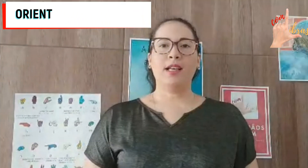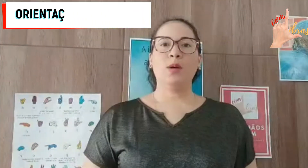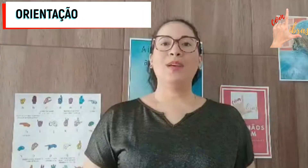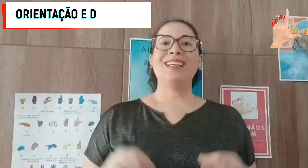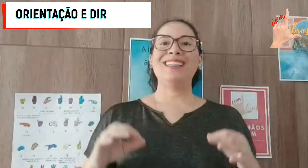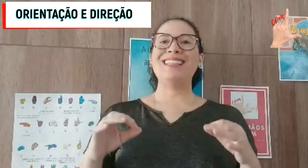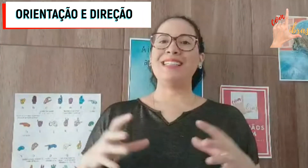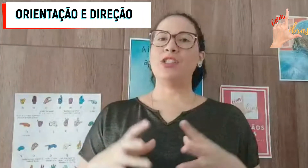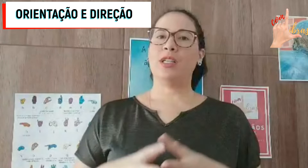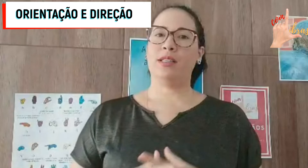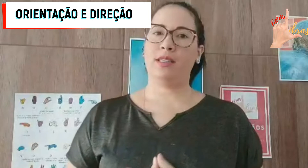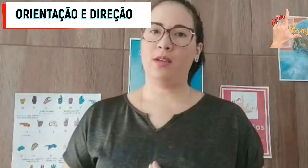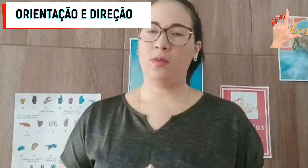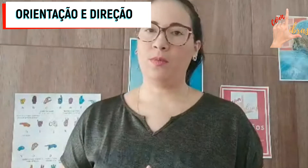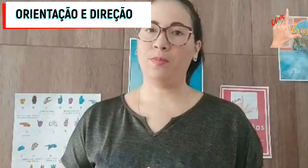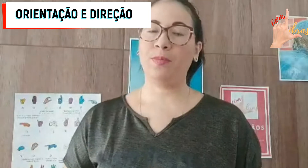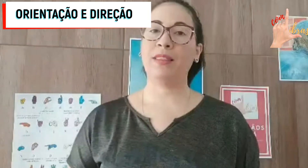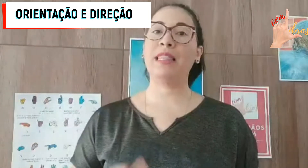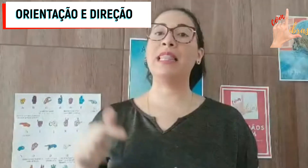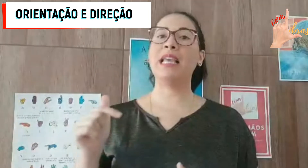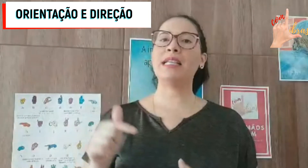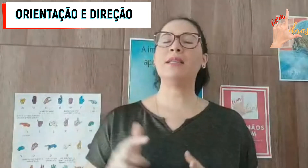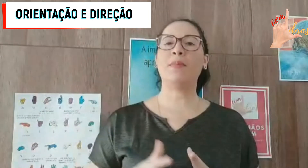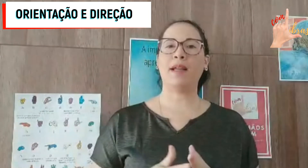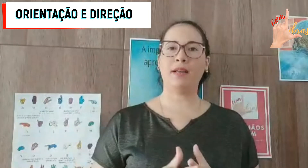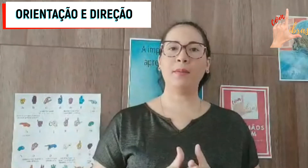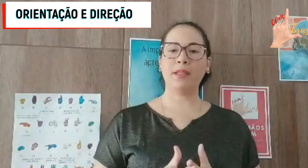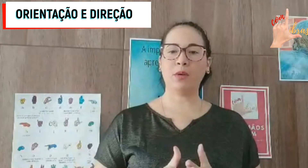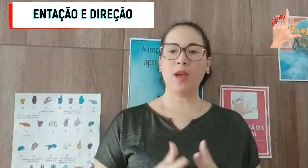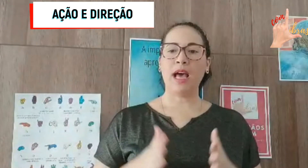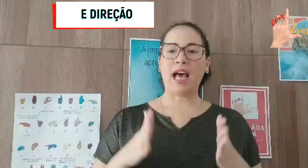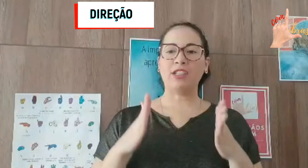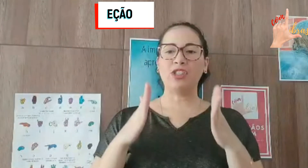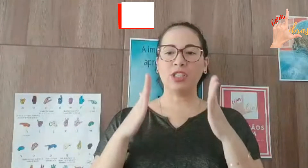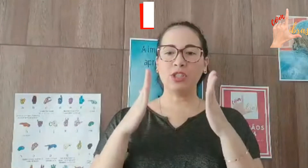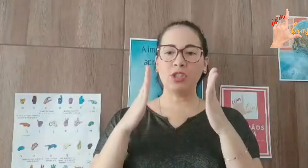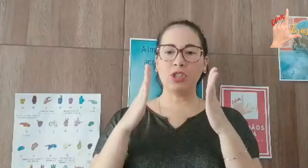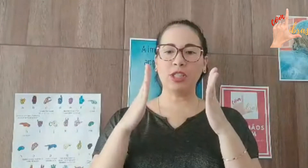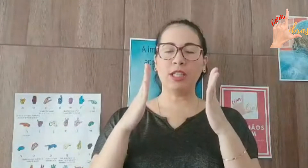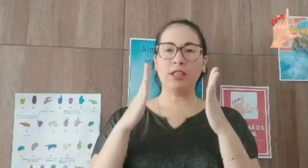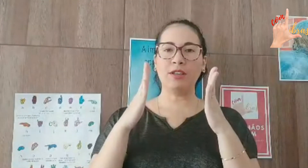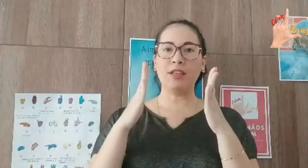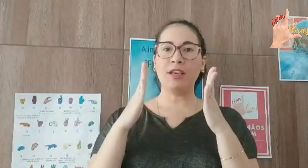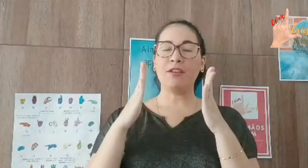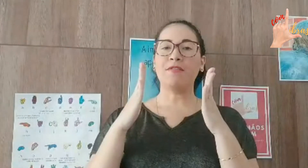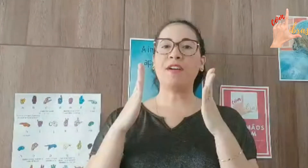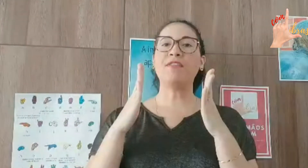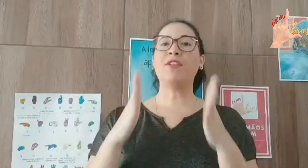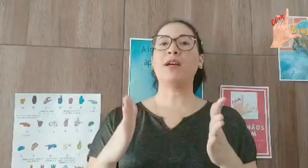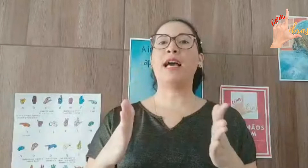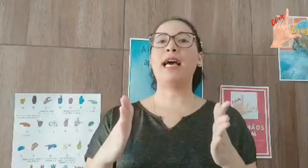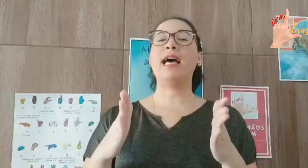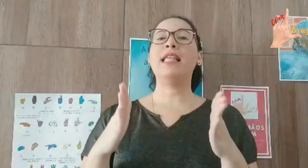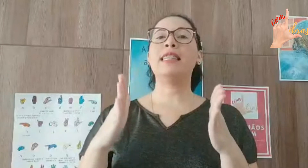Orientação e direção. Nesse parâmetro, a gente vai focar